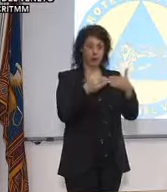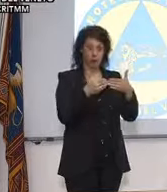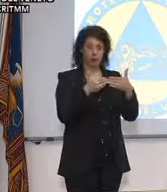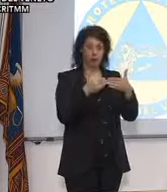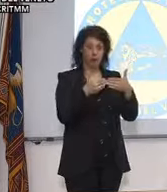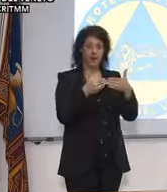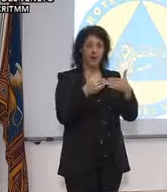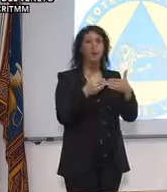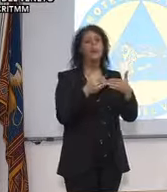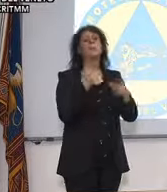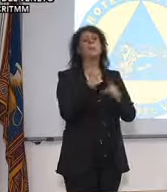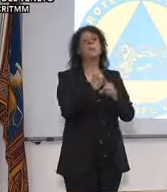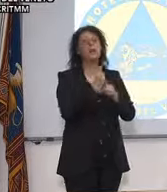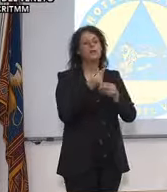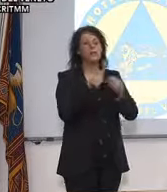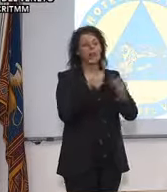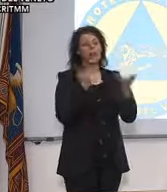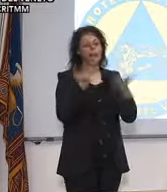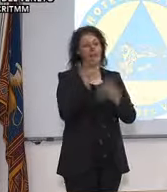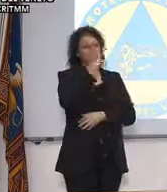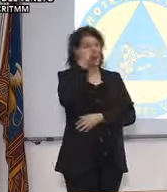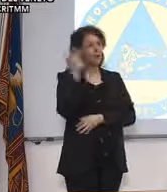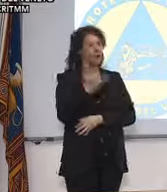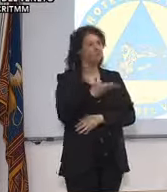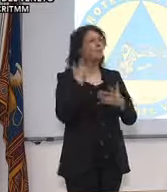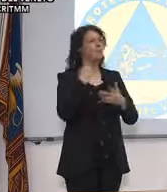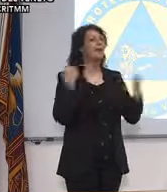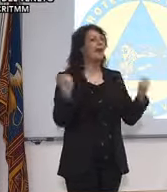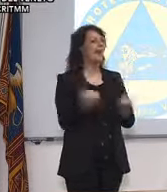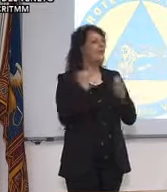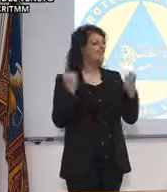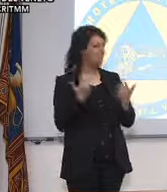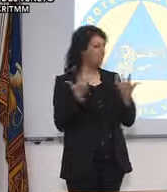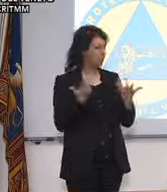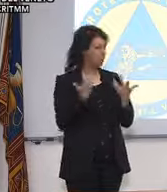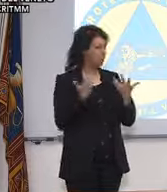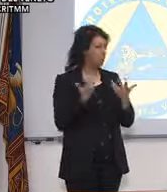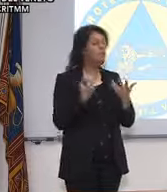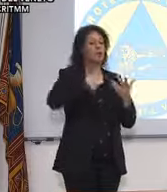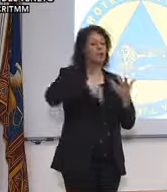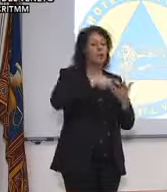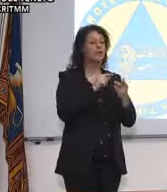delle attività. Noi abbiamo tramutato questo articolo con l'accordo di